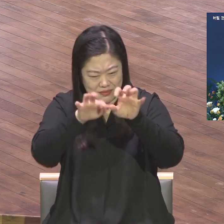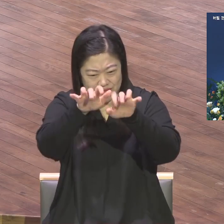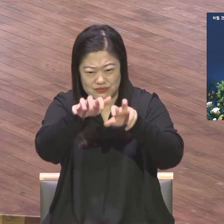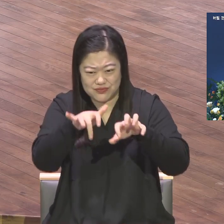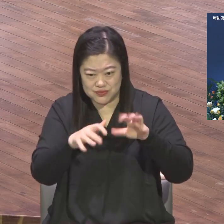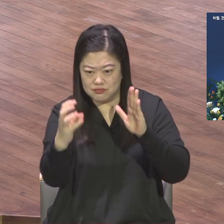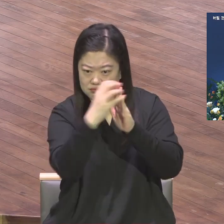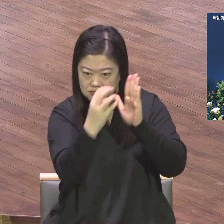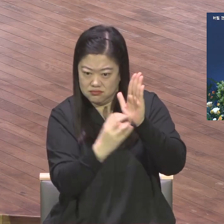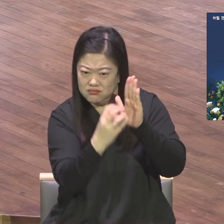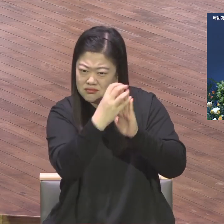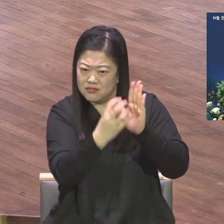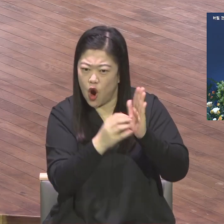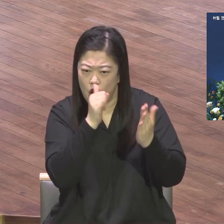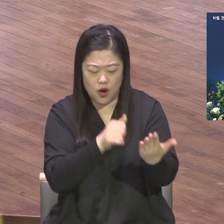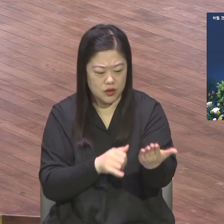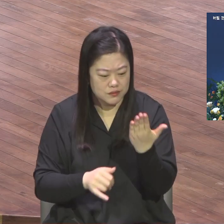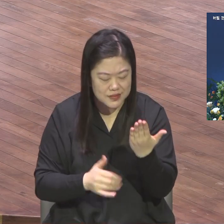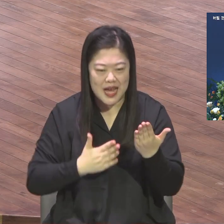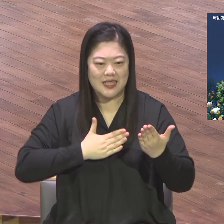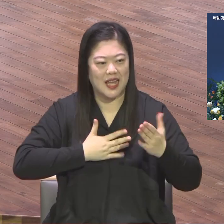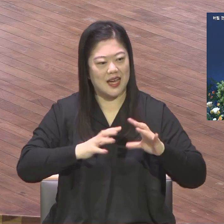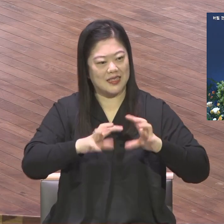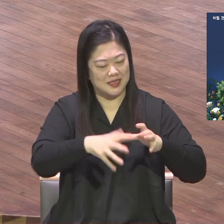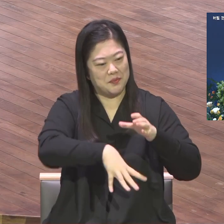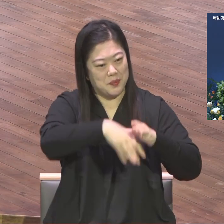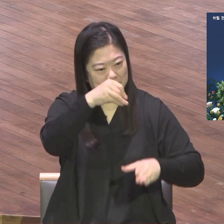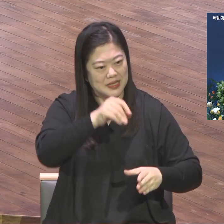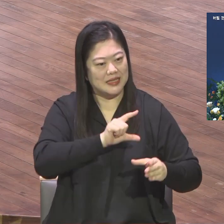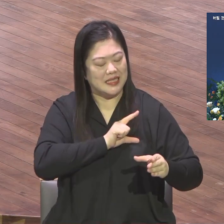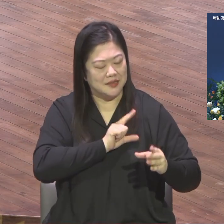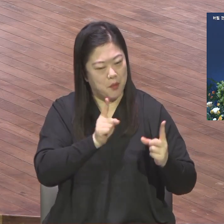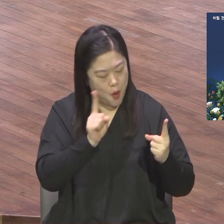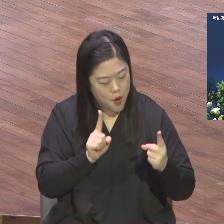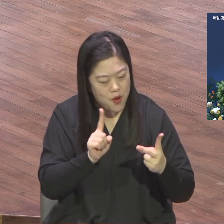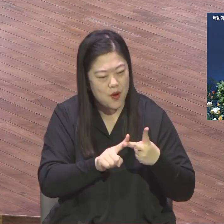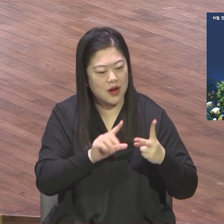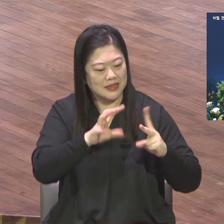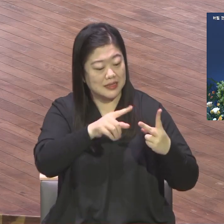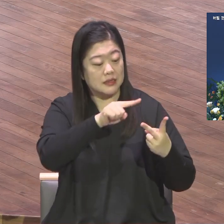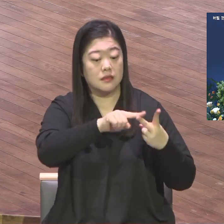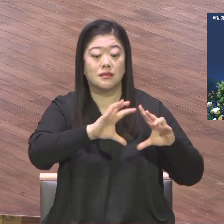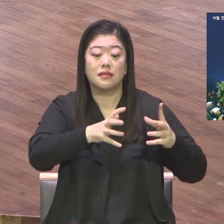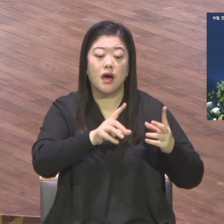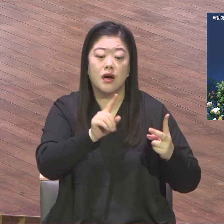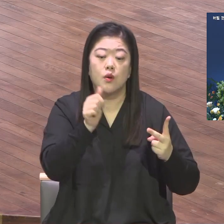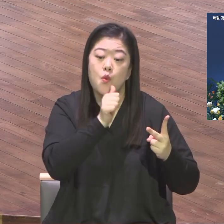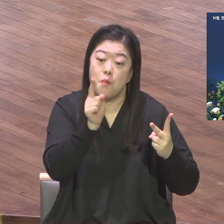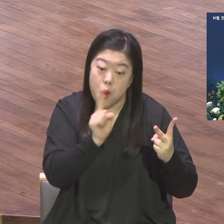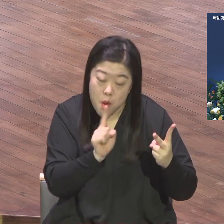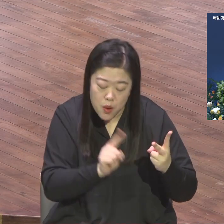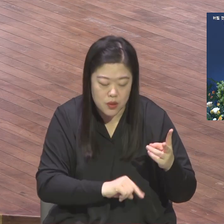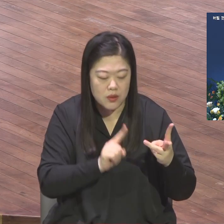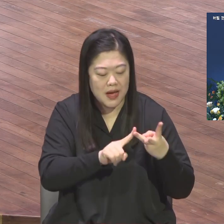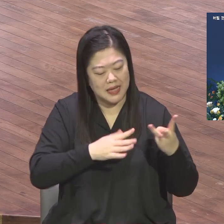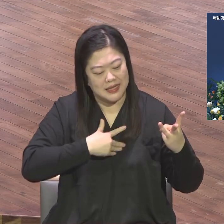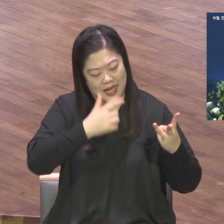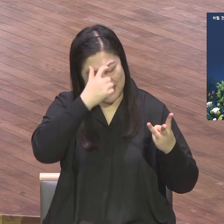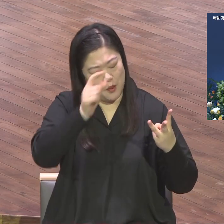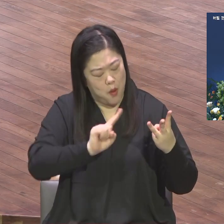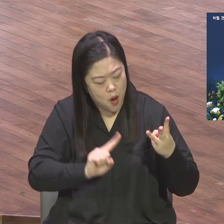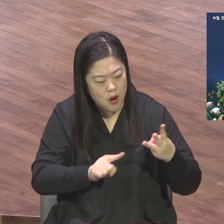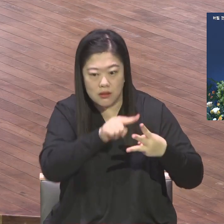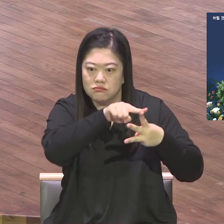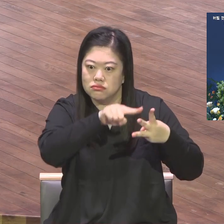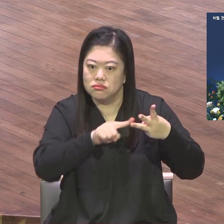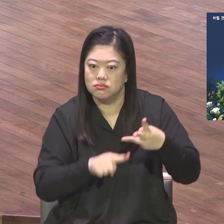렘넌트까지 자신이 제비 뽑은 이 나라에 대한 소개로부터 시작해서 이제 앞으로 내가 어떻게 이 현장을